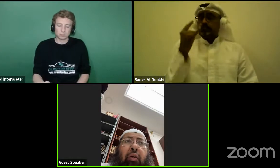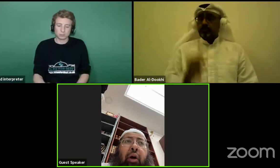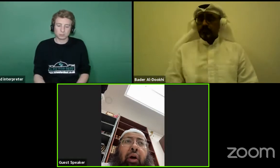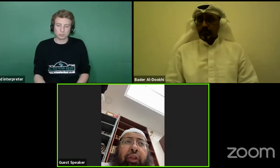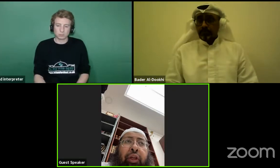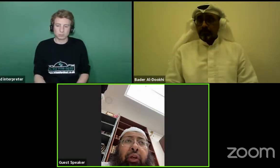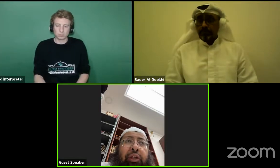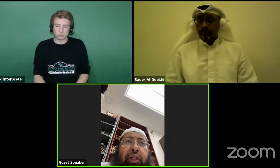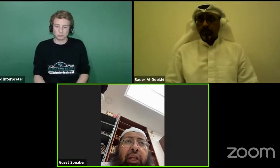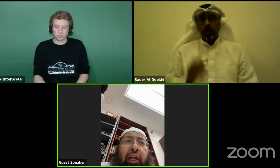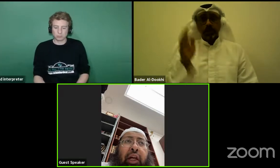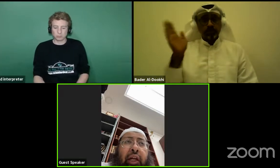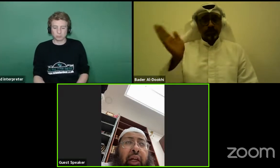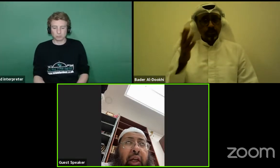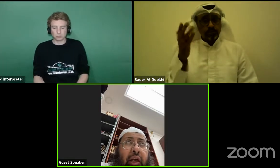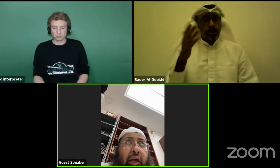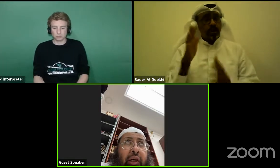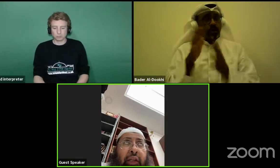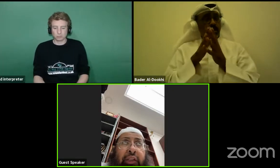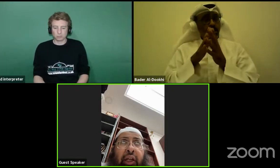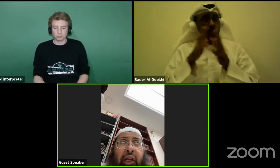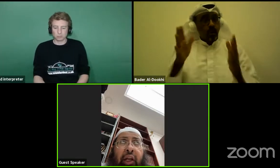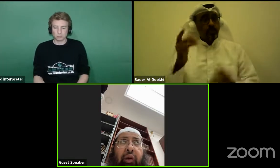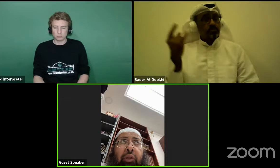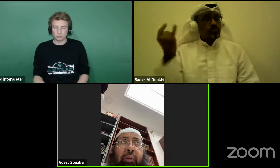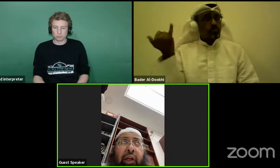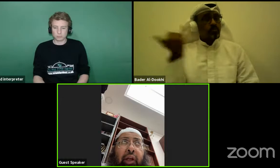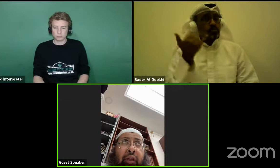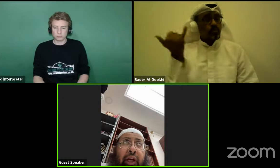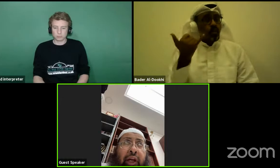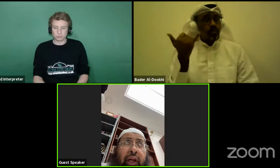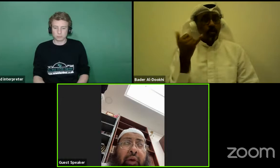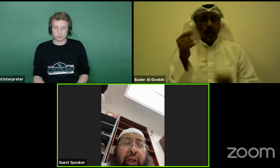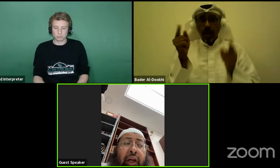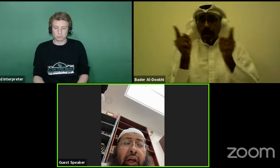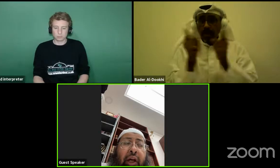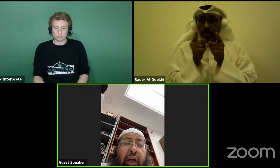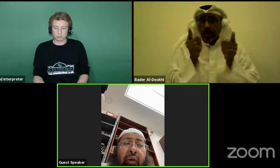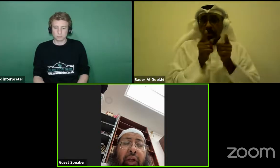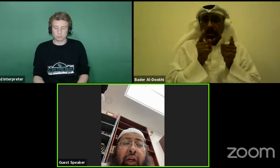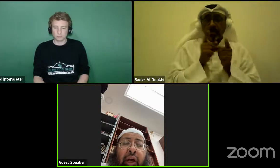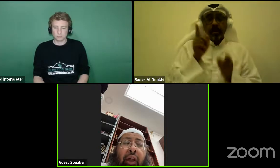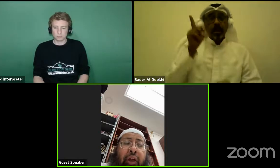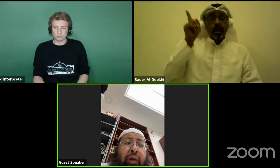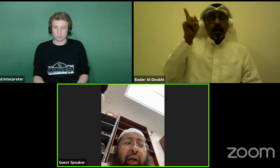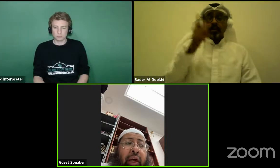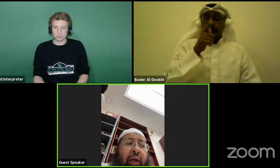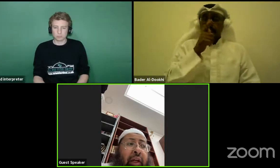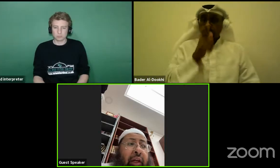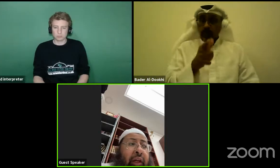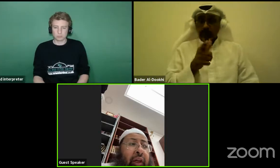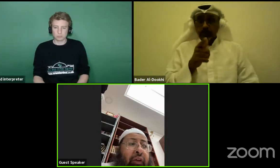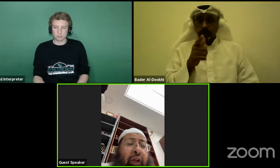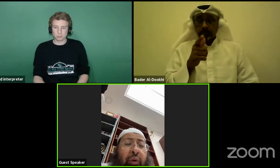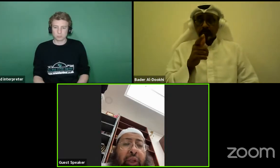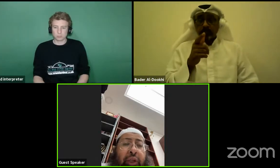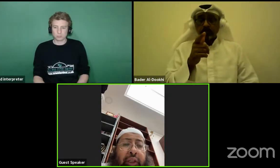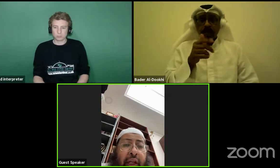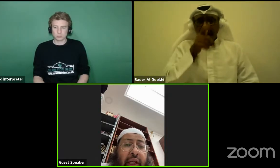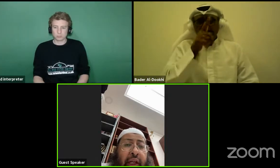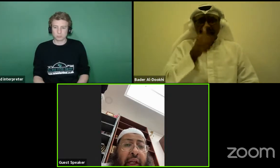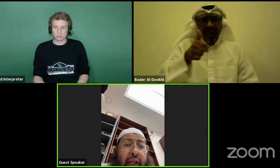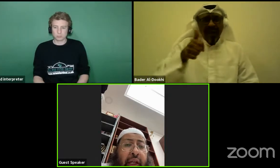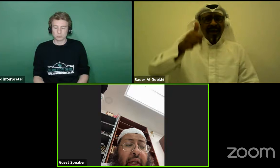ولأشياء عظيمة جديلة اختصرها الله تبارك وتعالى وذكر أعظمها في